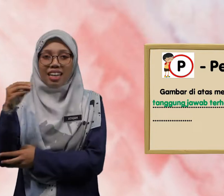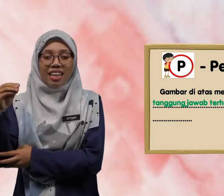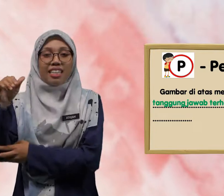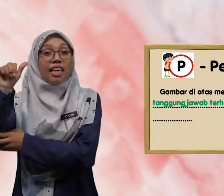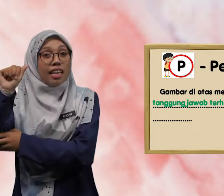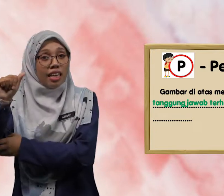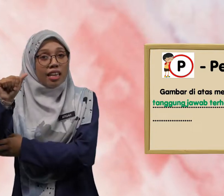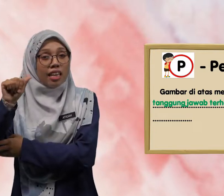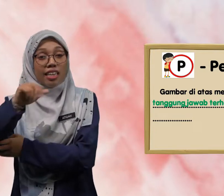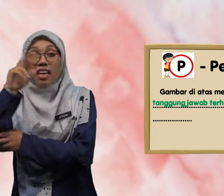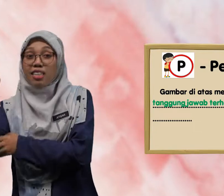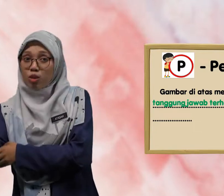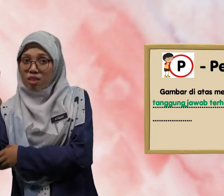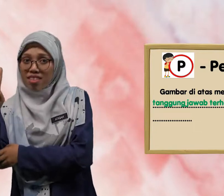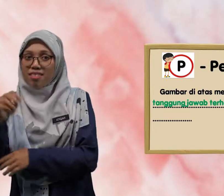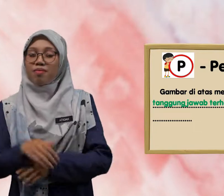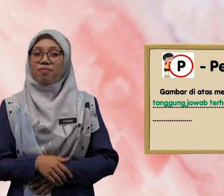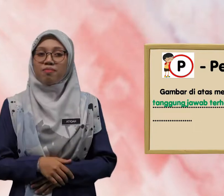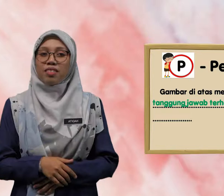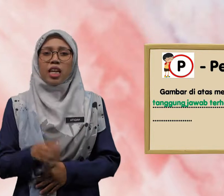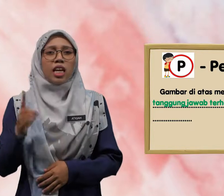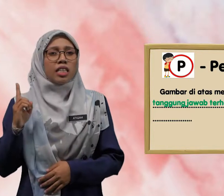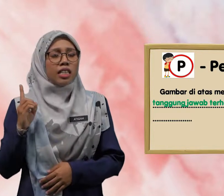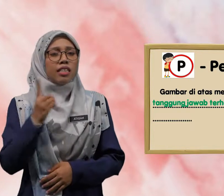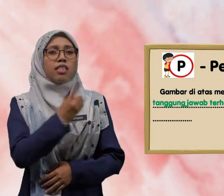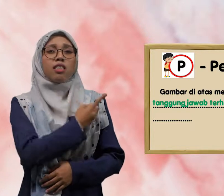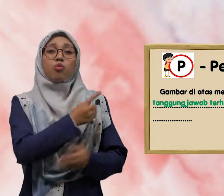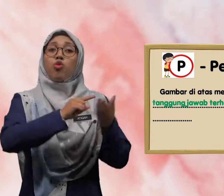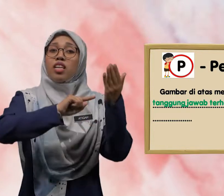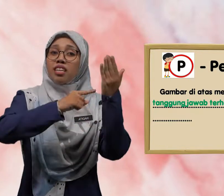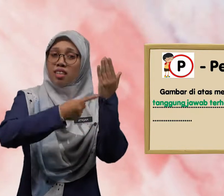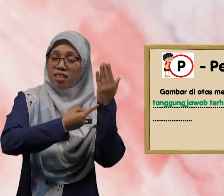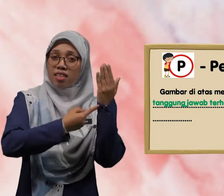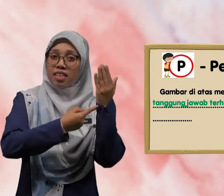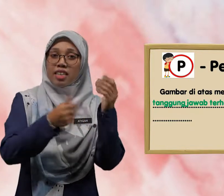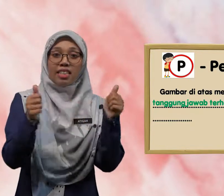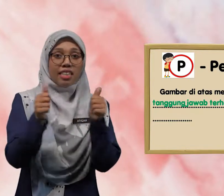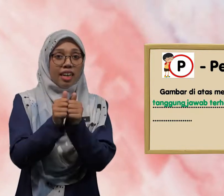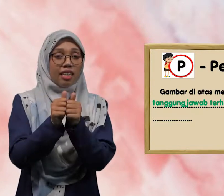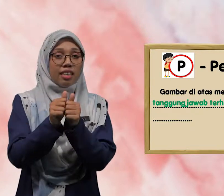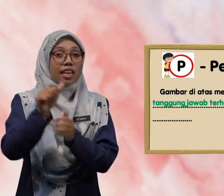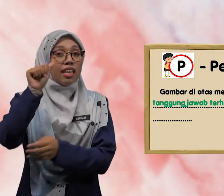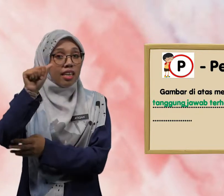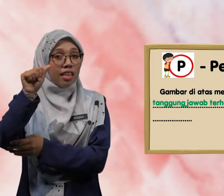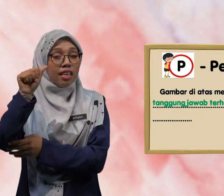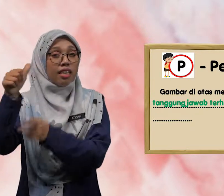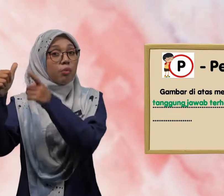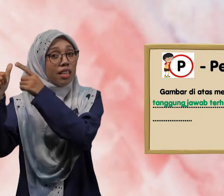s&i yang kedua kita mulek dengan I yang